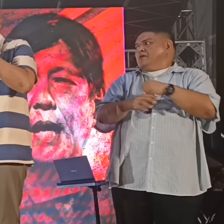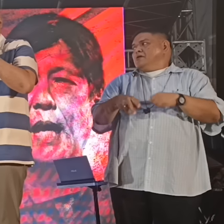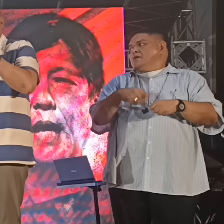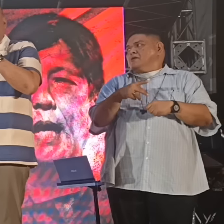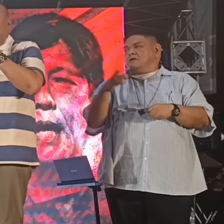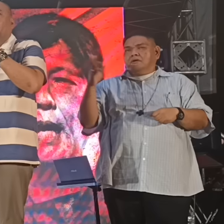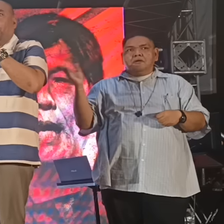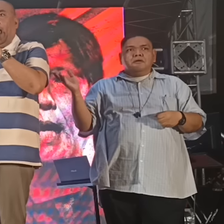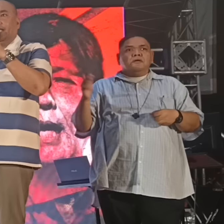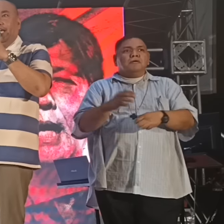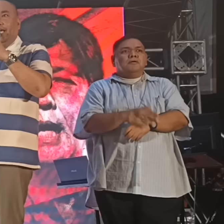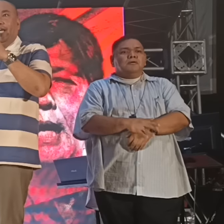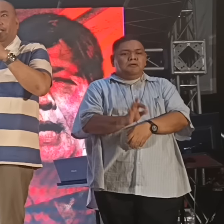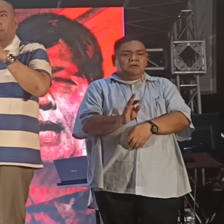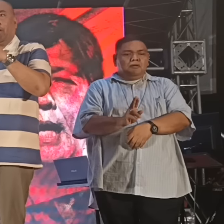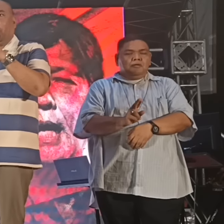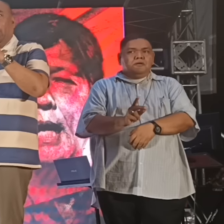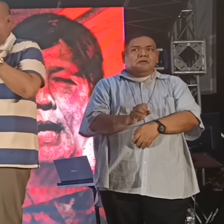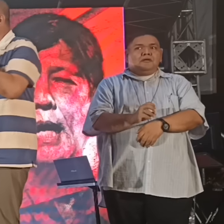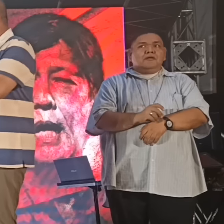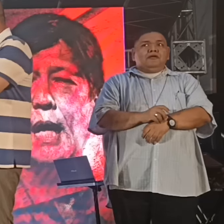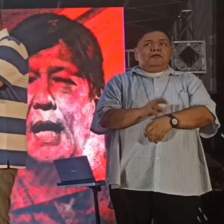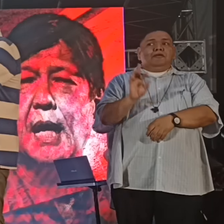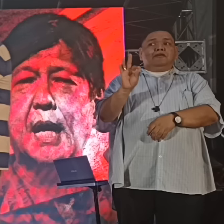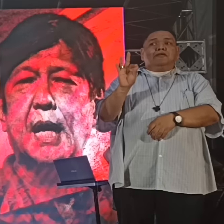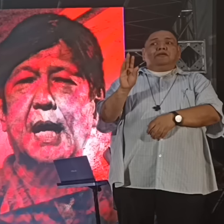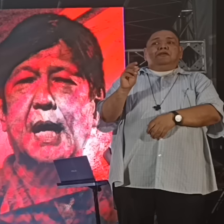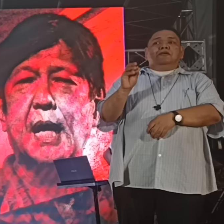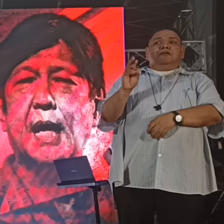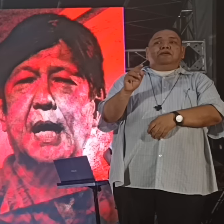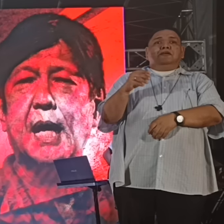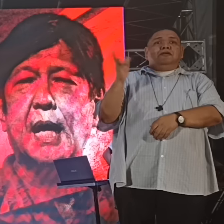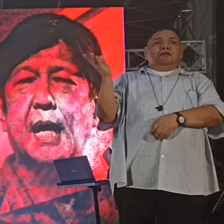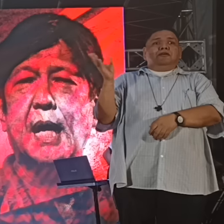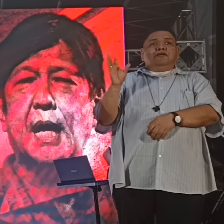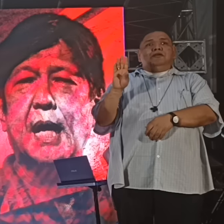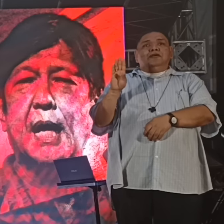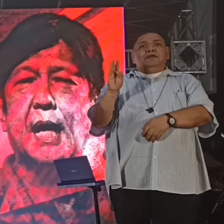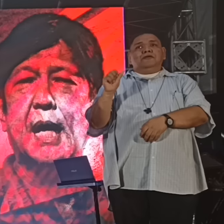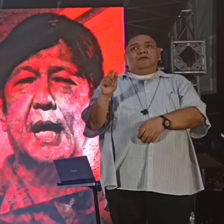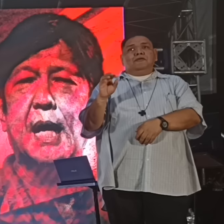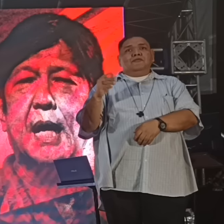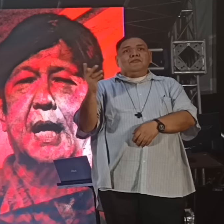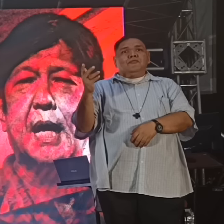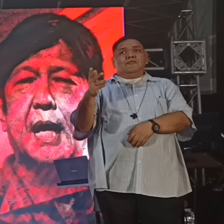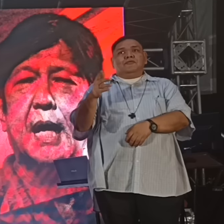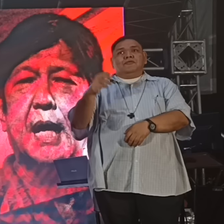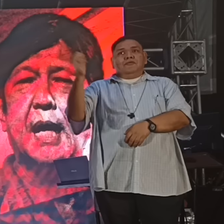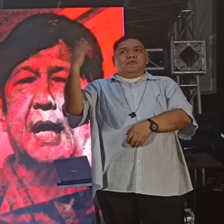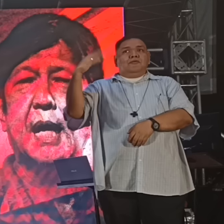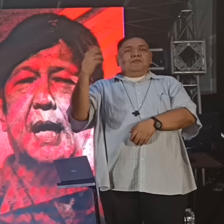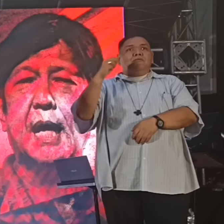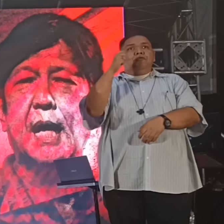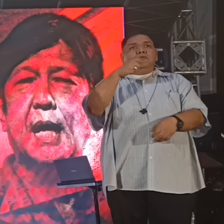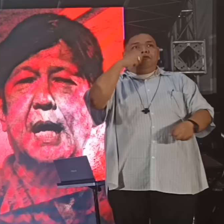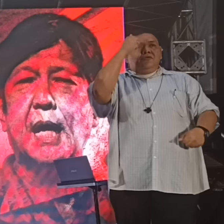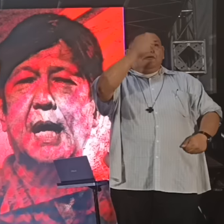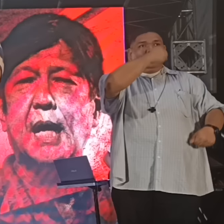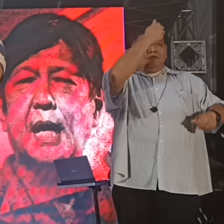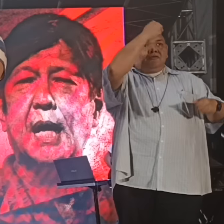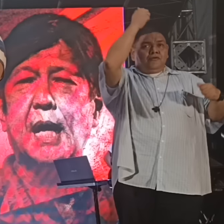si Ginoong Freddy, hindi Mercury, Freddy Baguno, dating aktivista sa